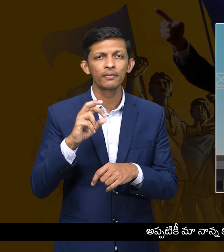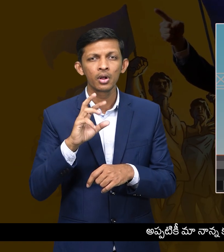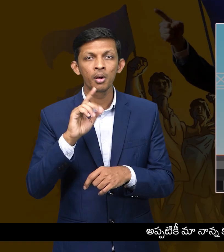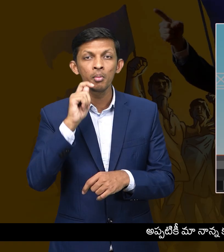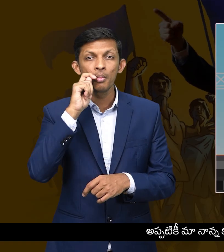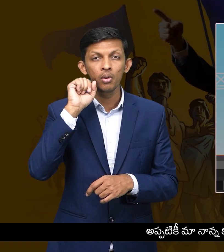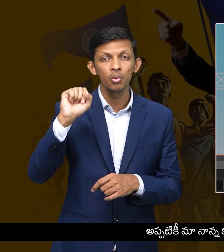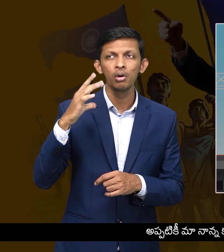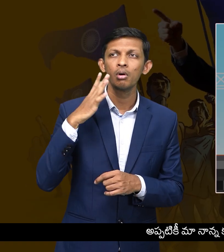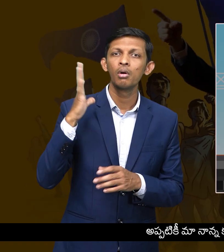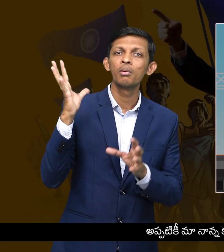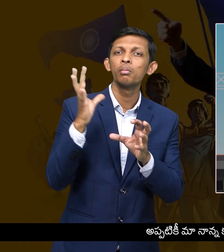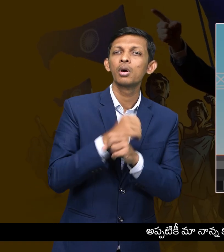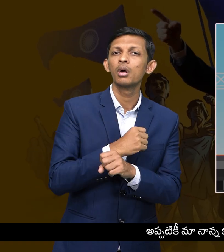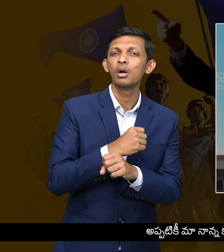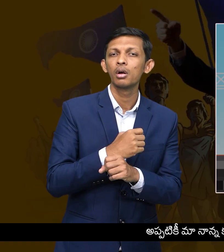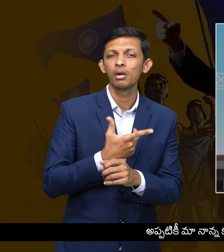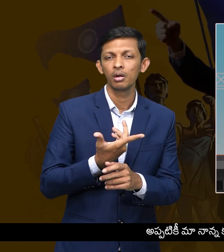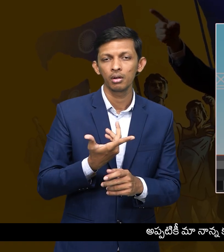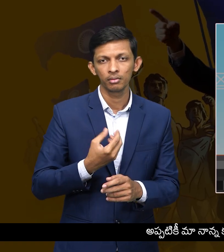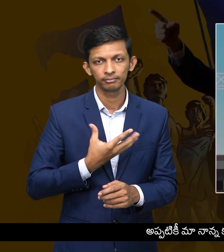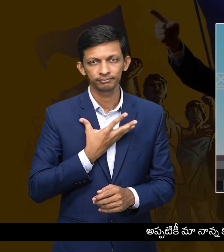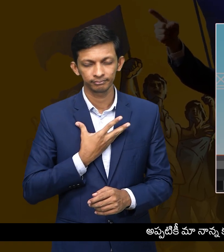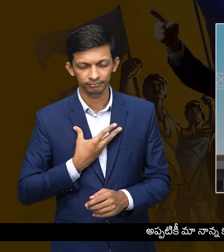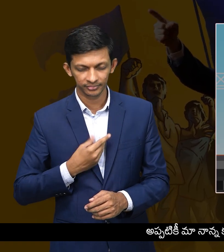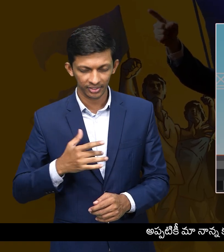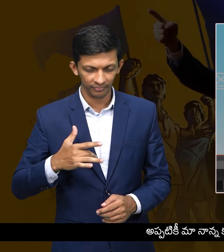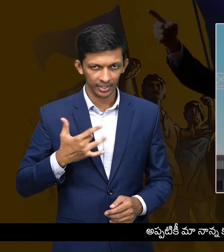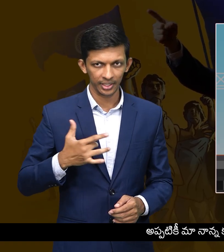అప్పటికి మా నాన్న కనిపించకపోవడంతో నిరుత్సాహపడ్డాం.